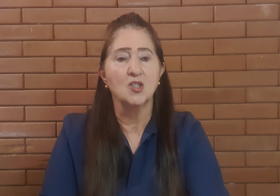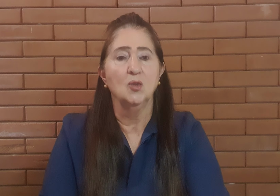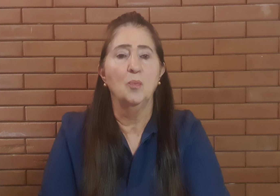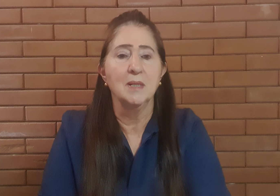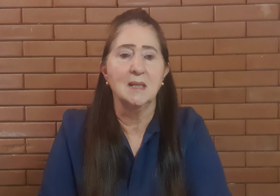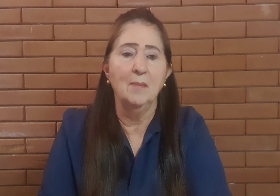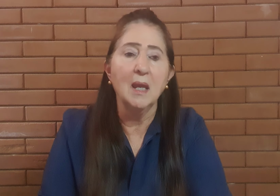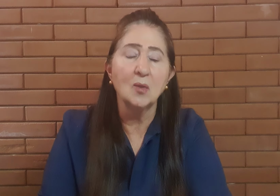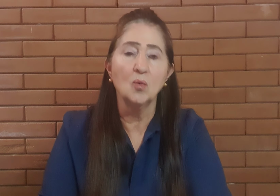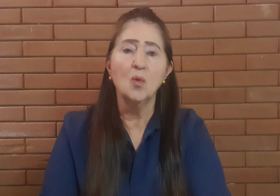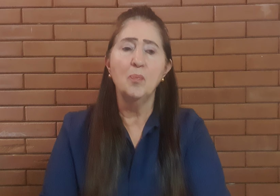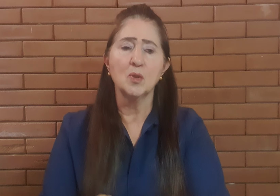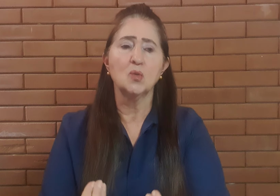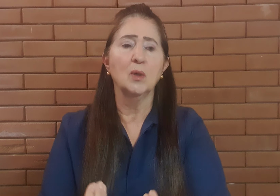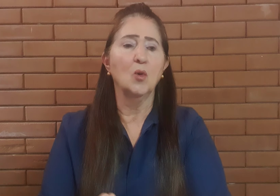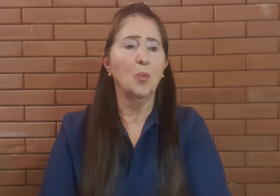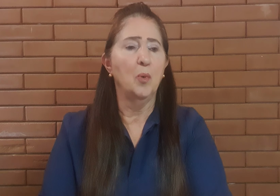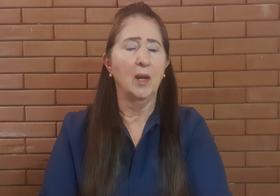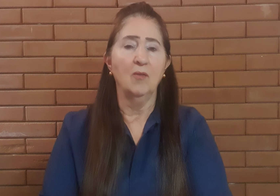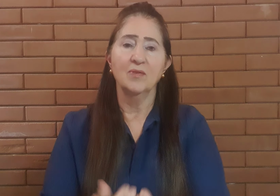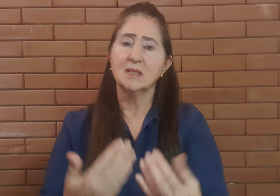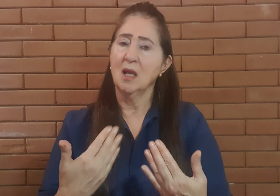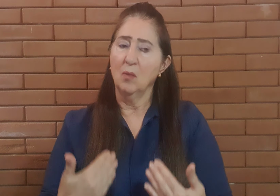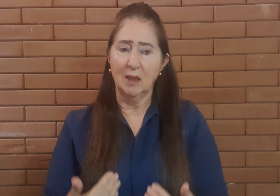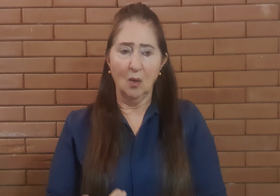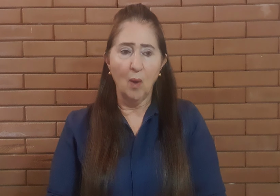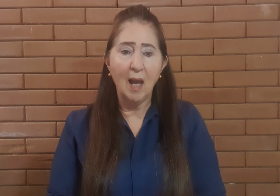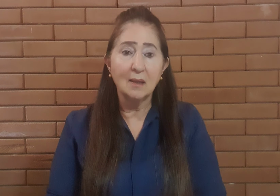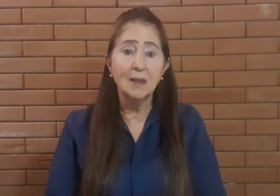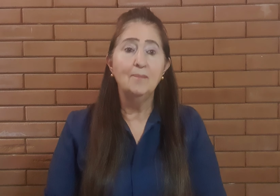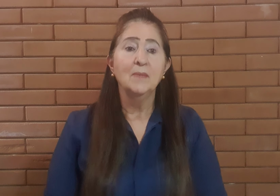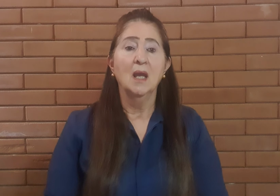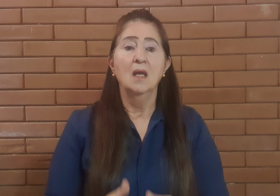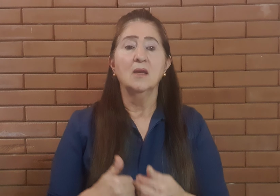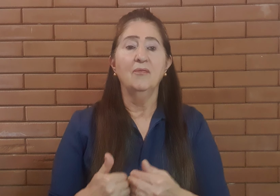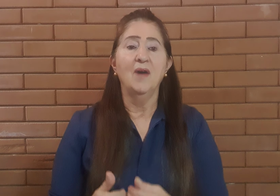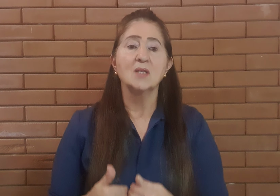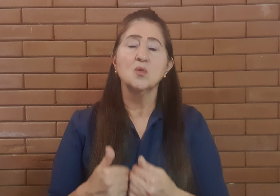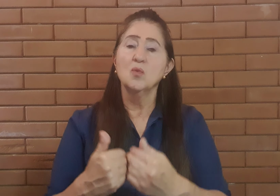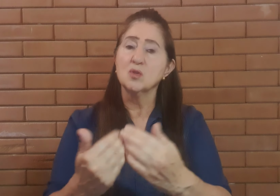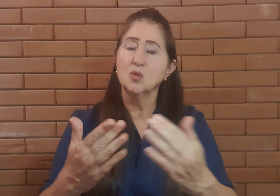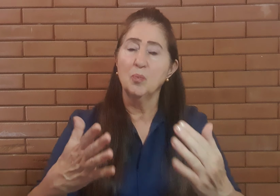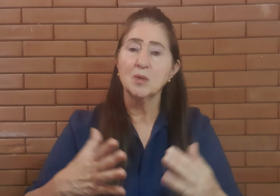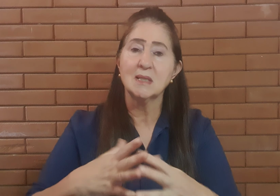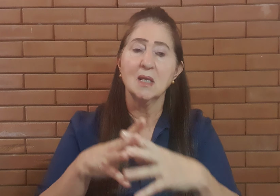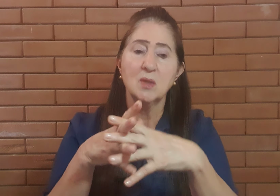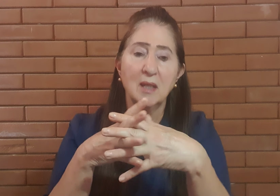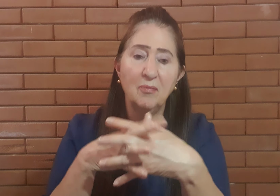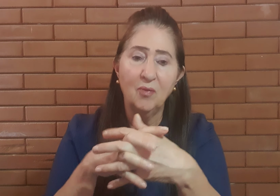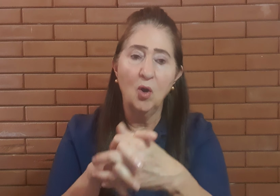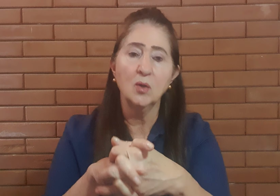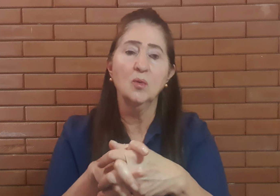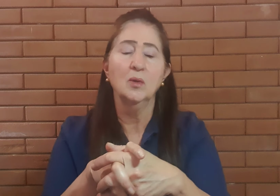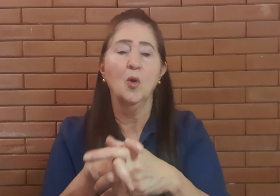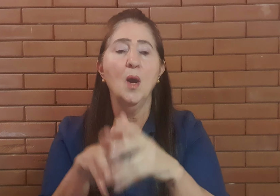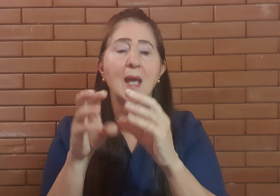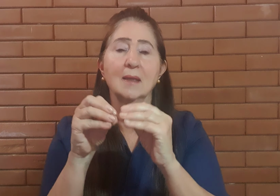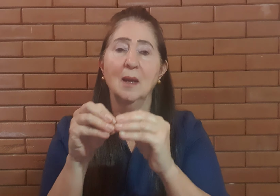do pensamento, com postura corporal e facial adequada, que faz o uso do processo anafórico